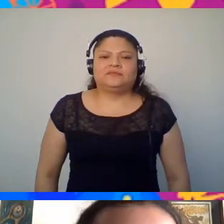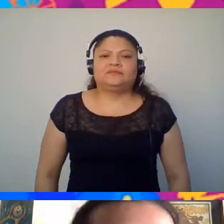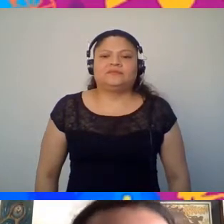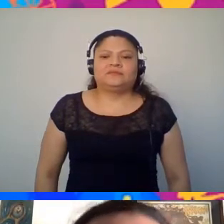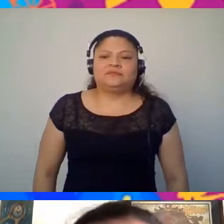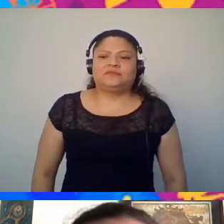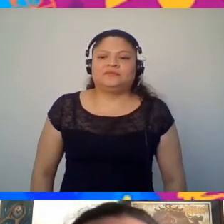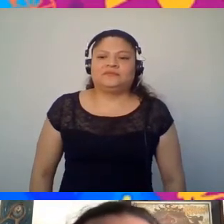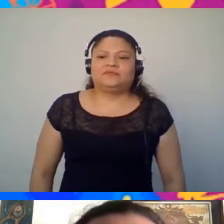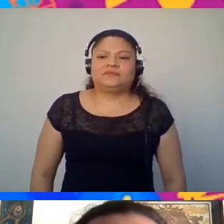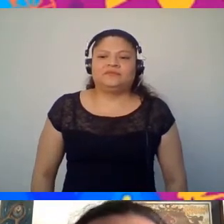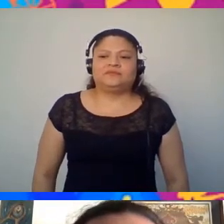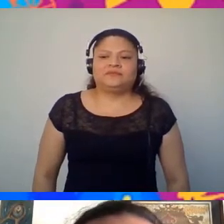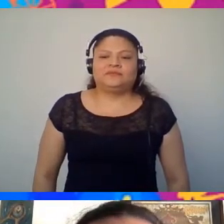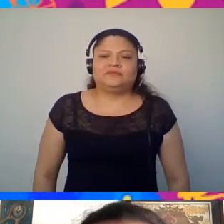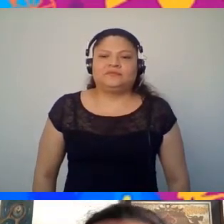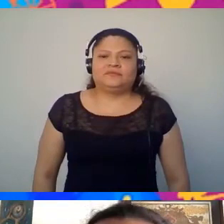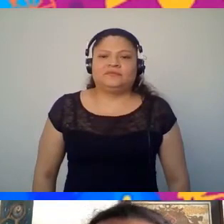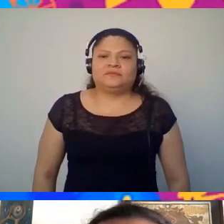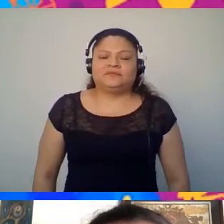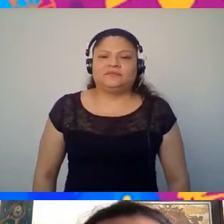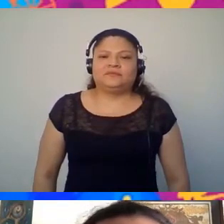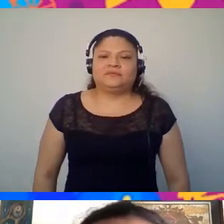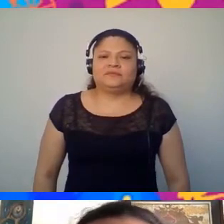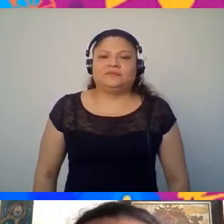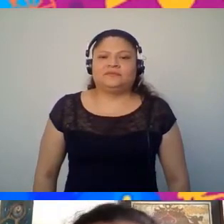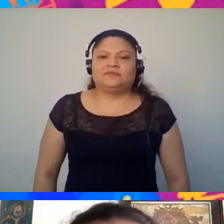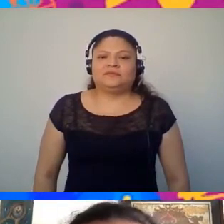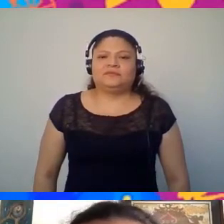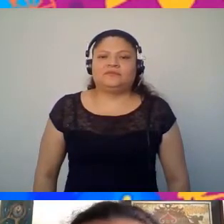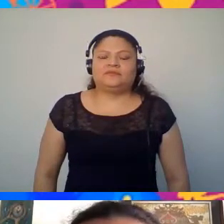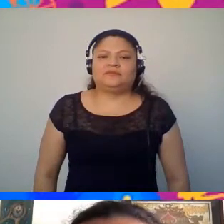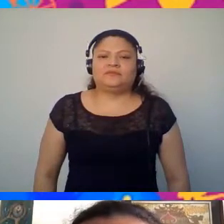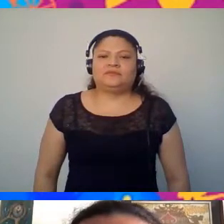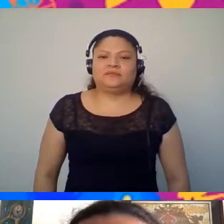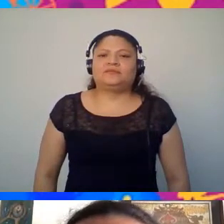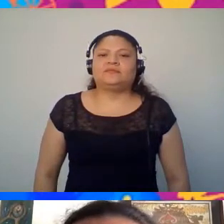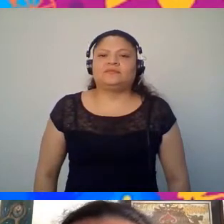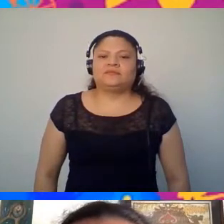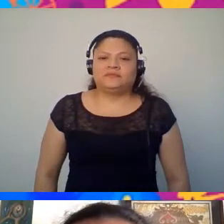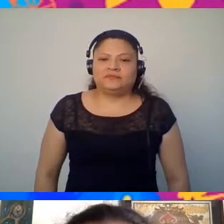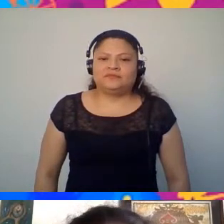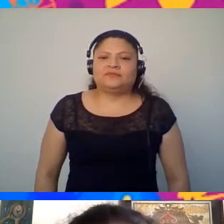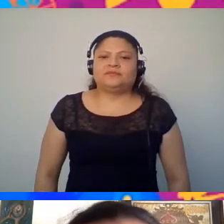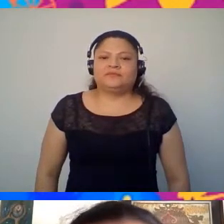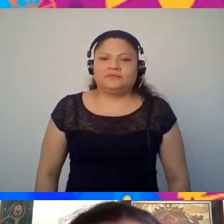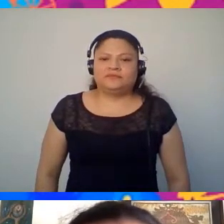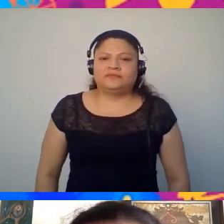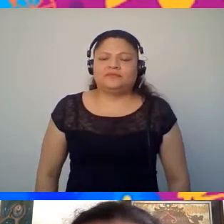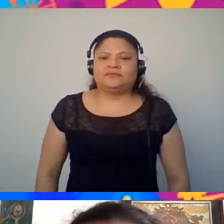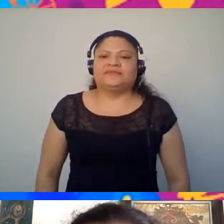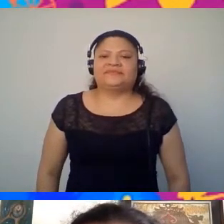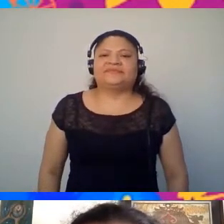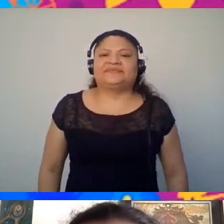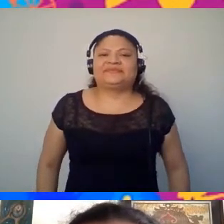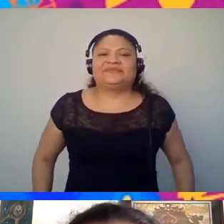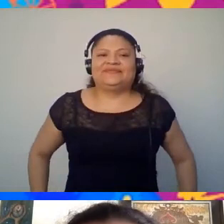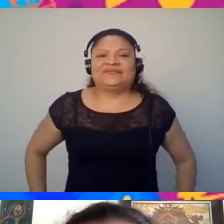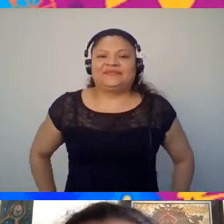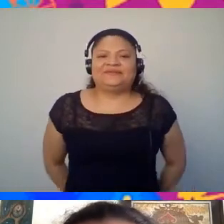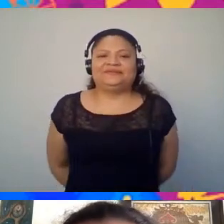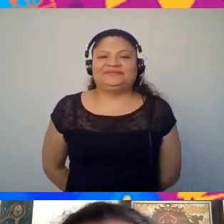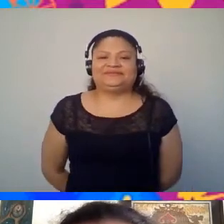interpretar, para poder hablar en lenguaje de señas, hace falta conocer de lo que uno está hablando, ¿verdad? Muchas gracias por tu